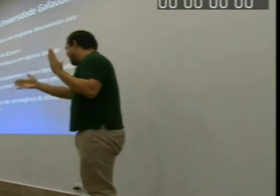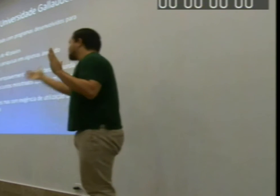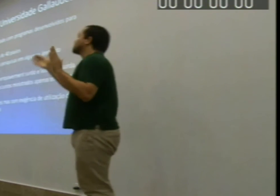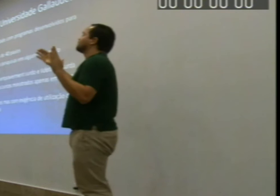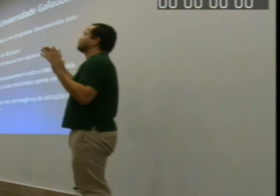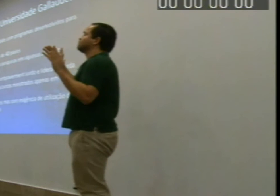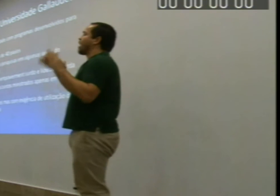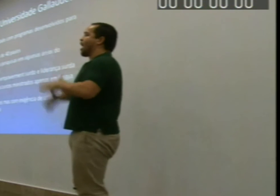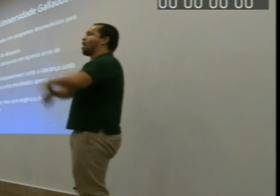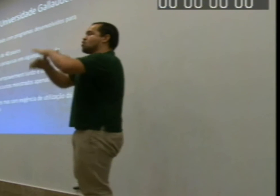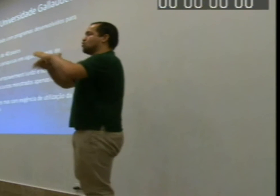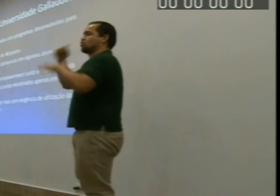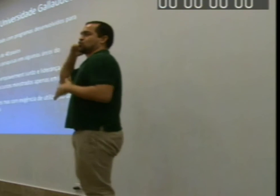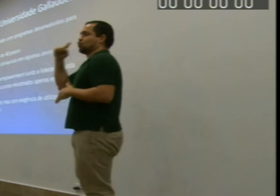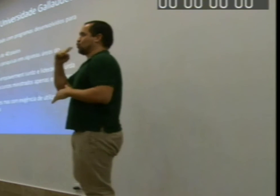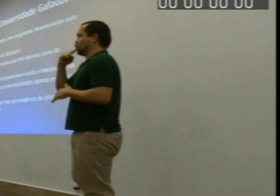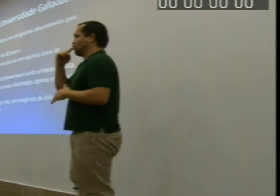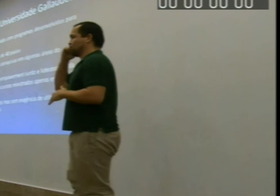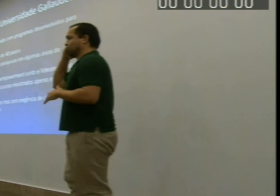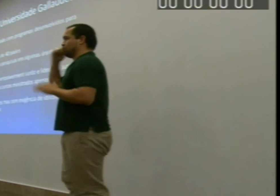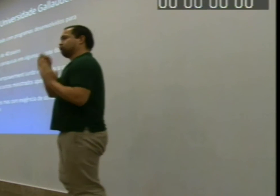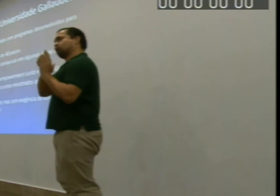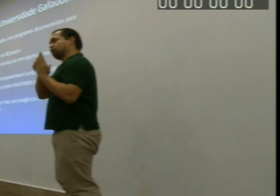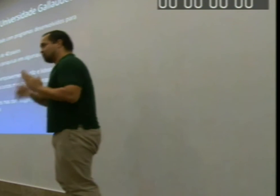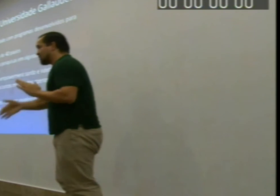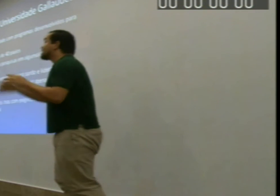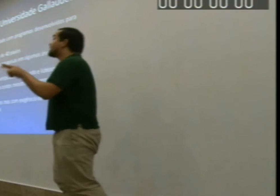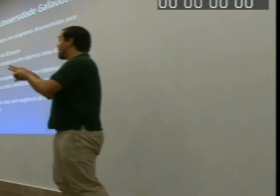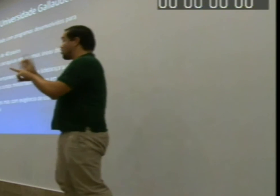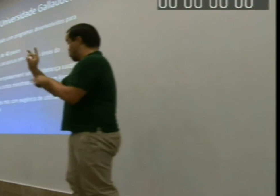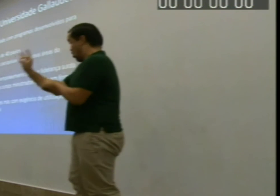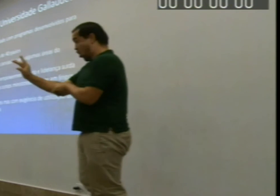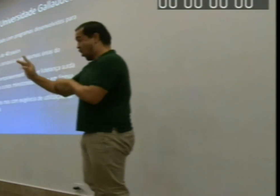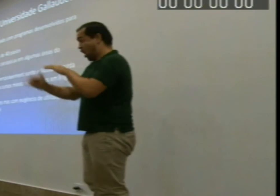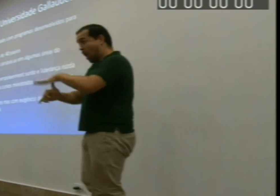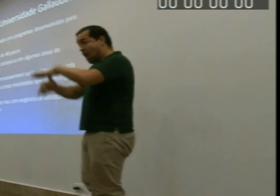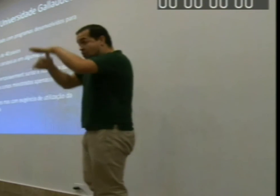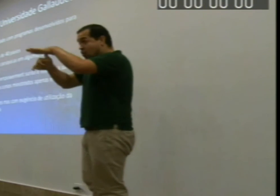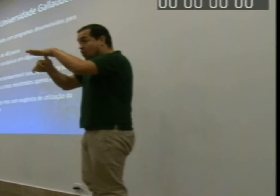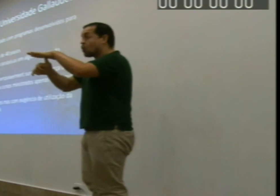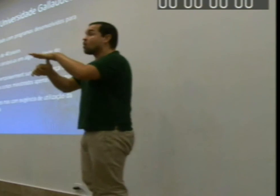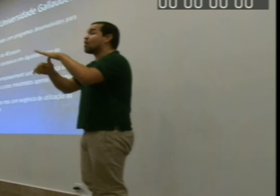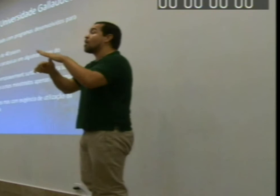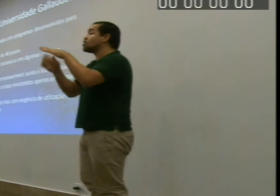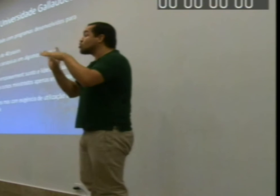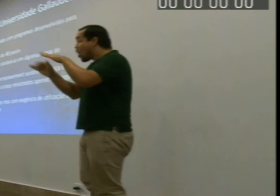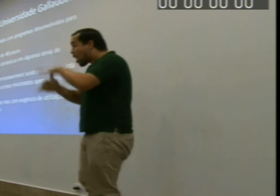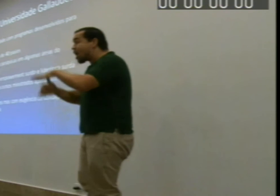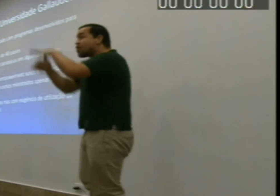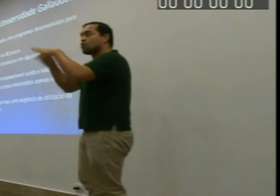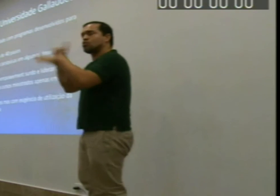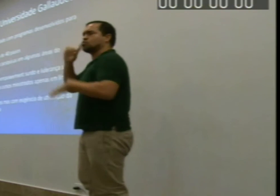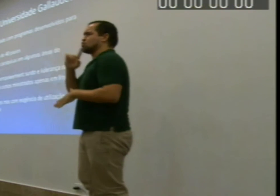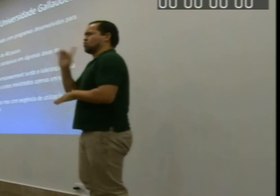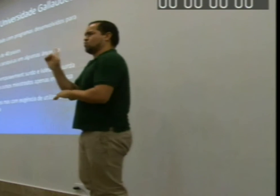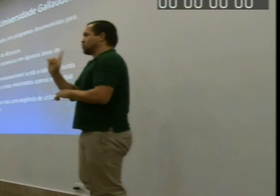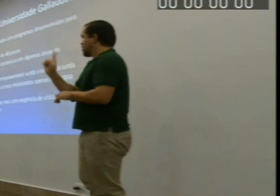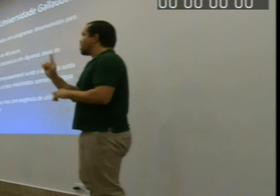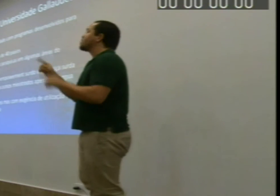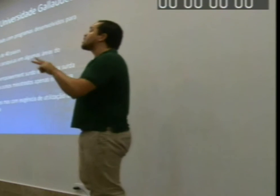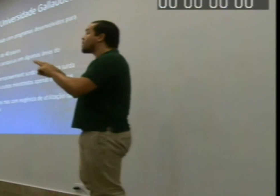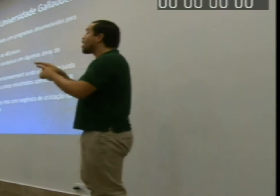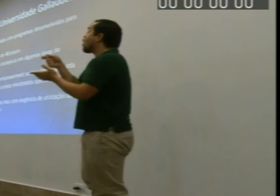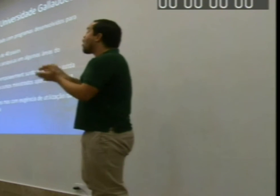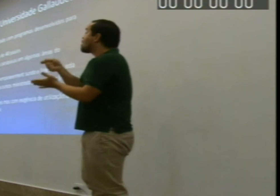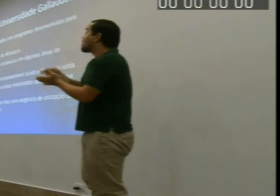aconteceu em decorrência disso tudo o reit era era surdo só o reitor